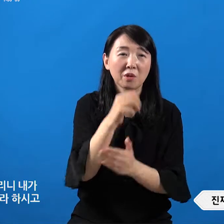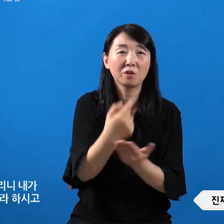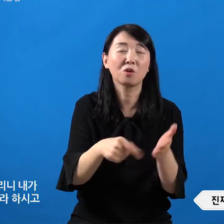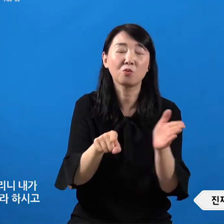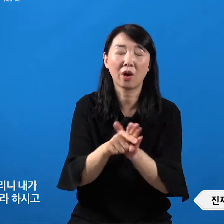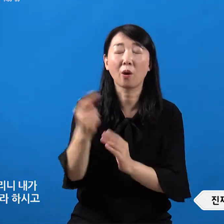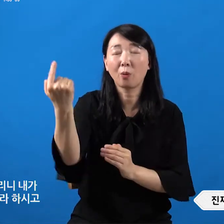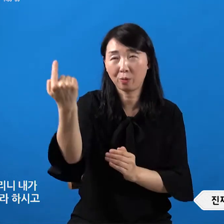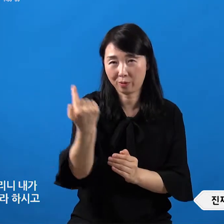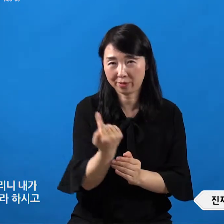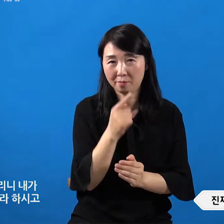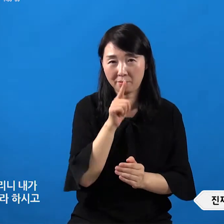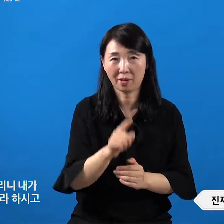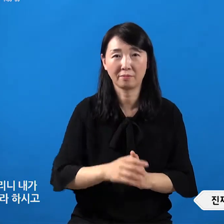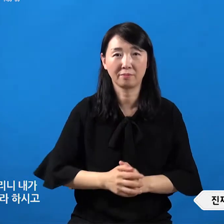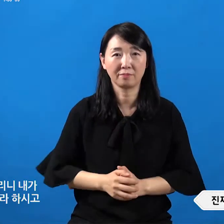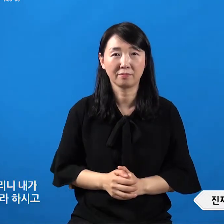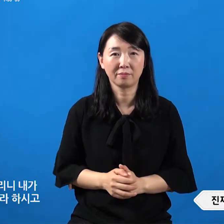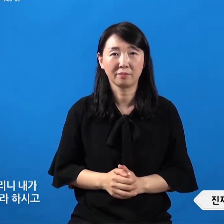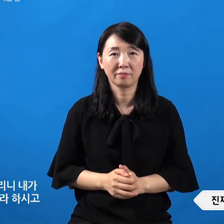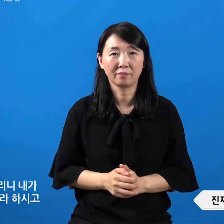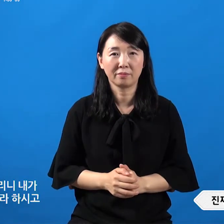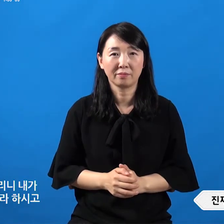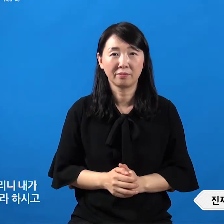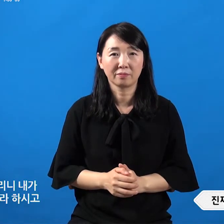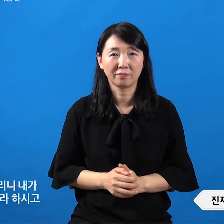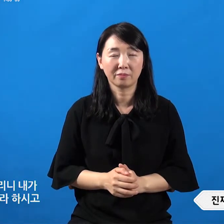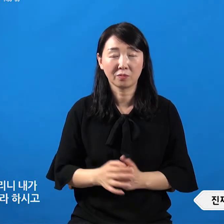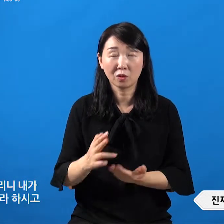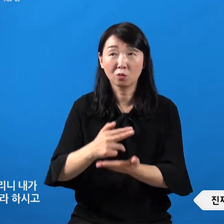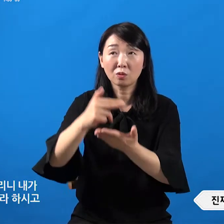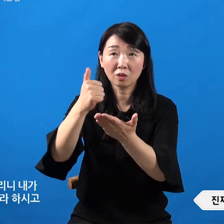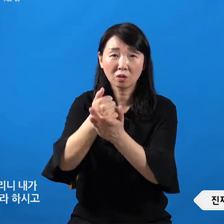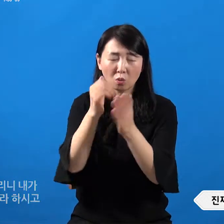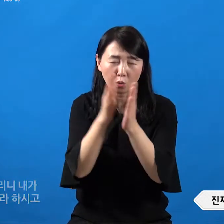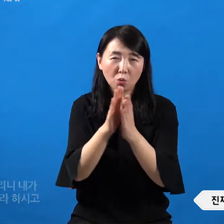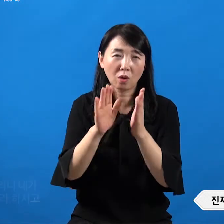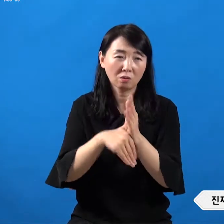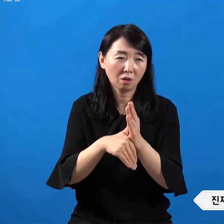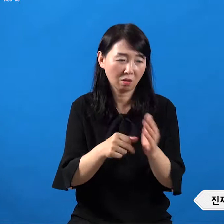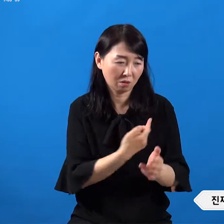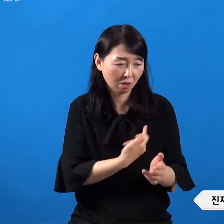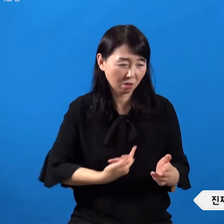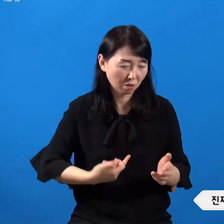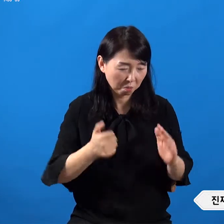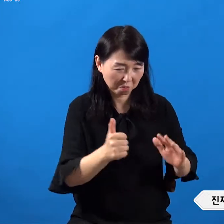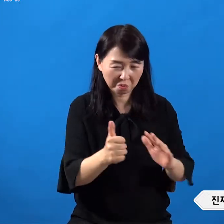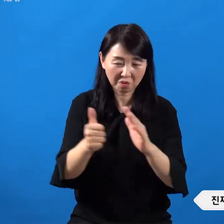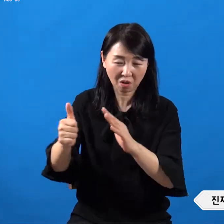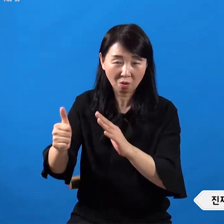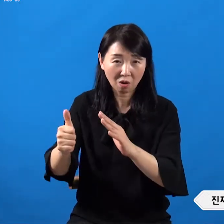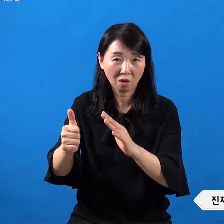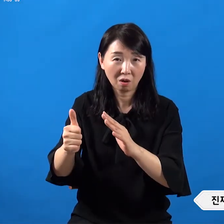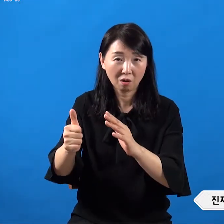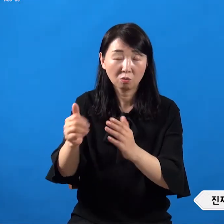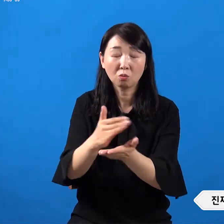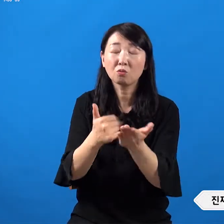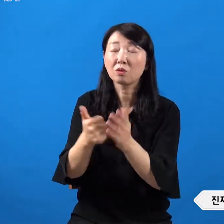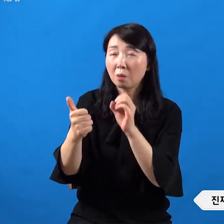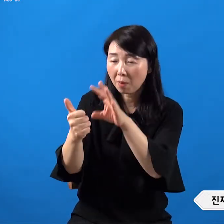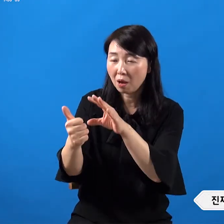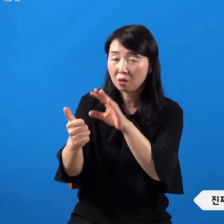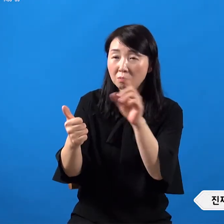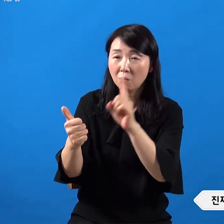이를 위하여 왔노라 하시고. 주님께서 기도하실 때 제자들이 따라왔습니다. 그리고 주님께